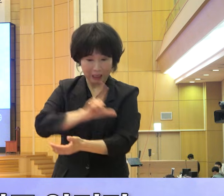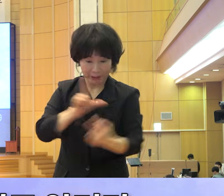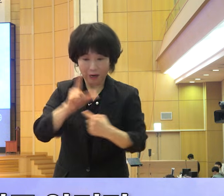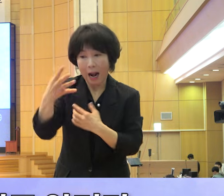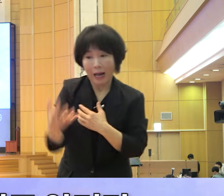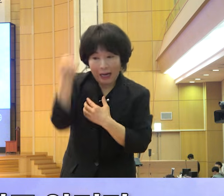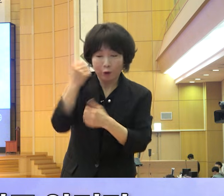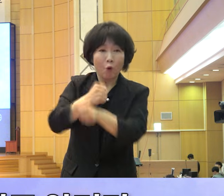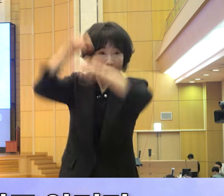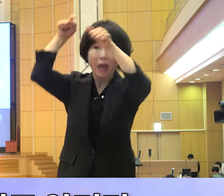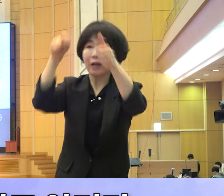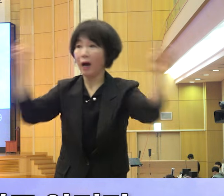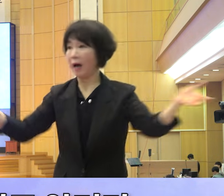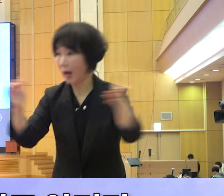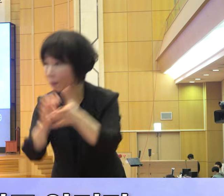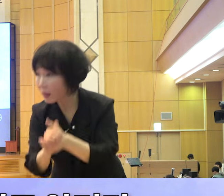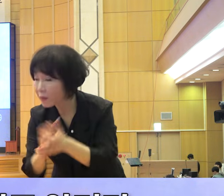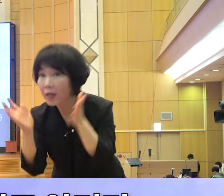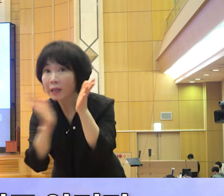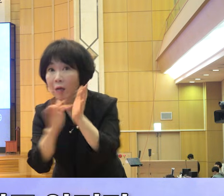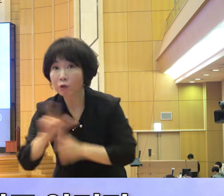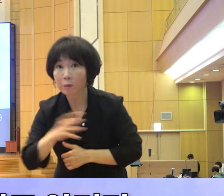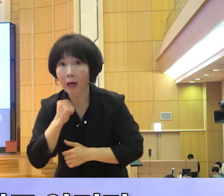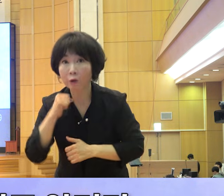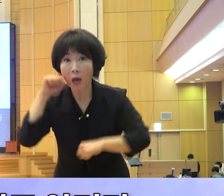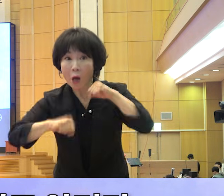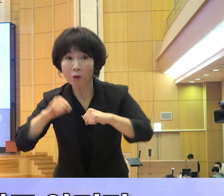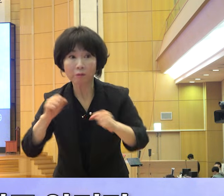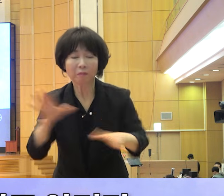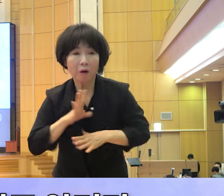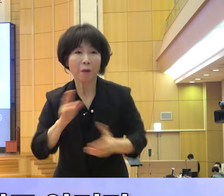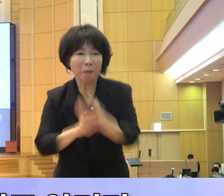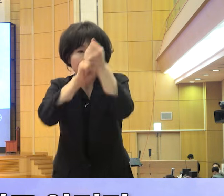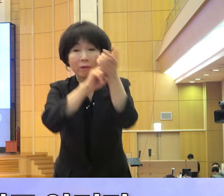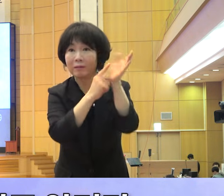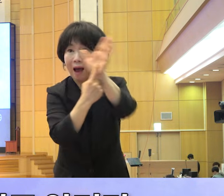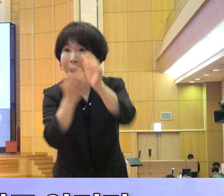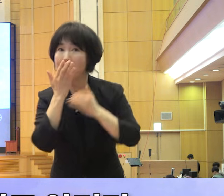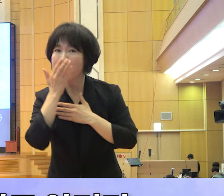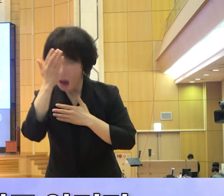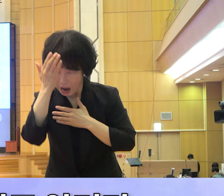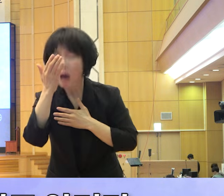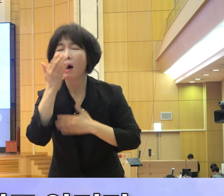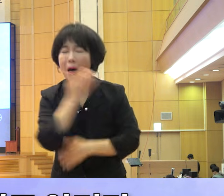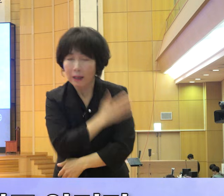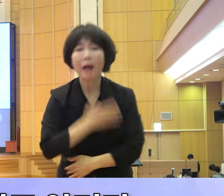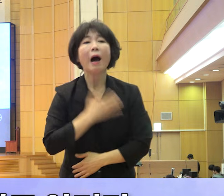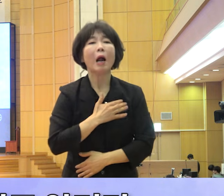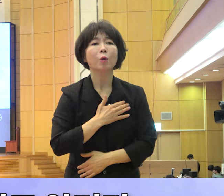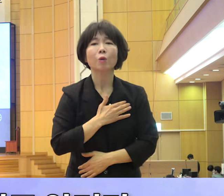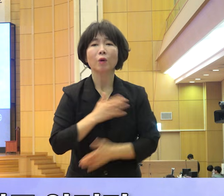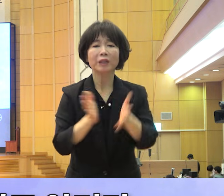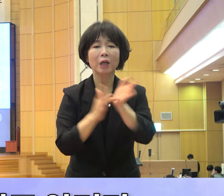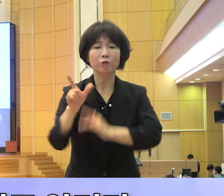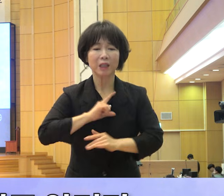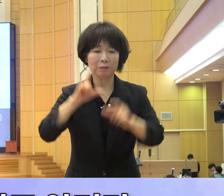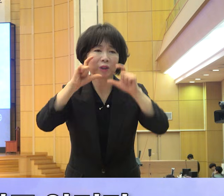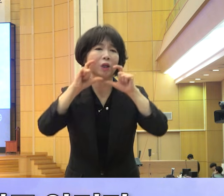이름으로 하라고 했으니까, 예수 이름으로 할 때 놀라운 역사 나타나는 걸 알고 믿고 그렇게 말을